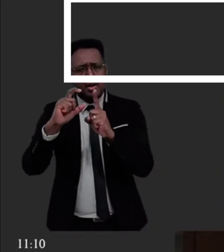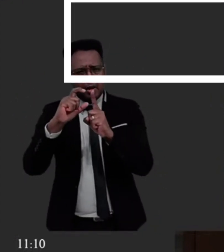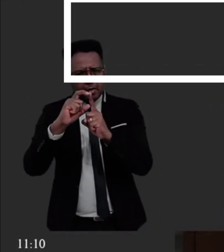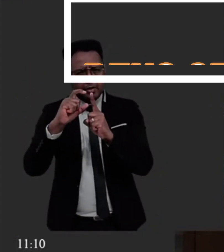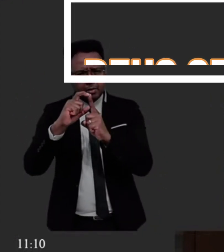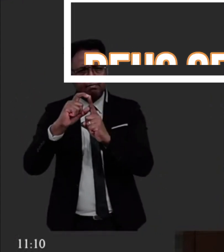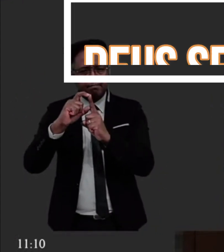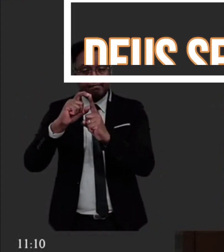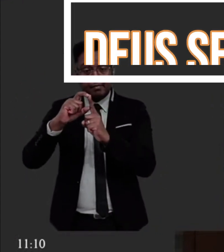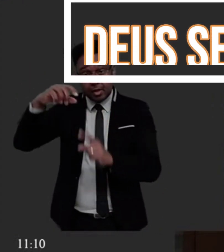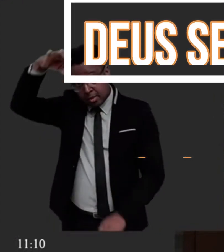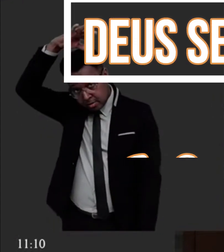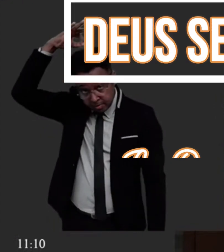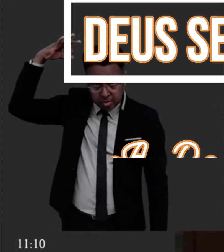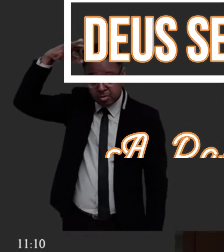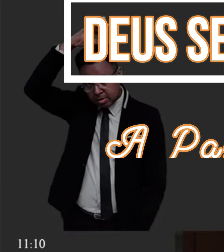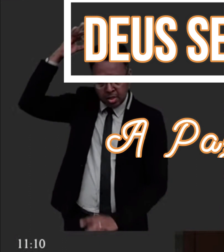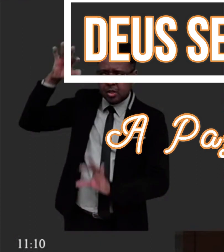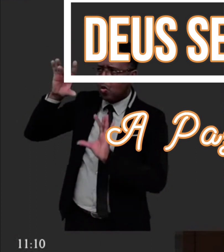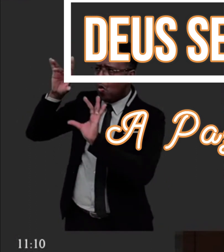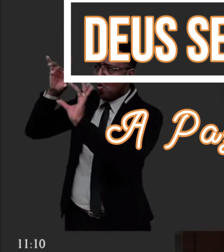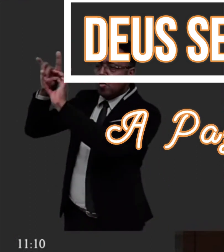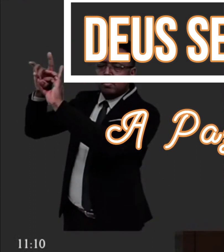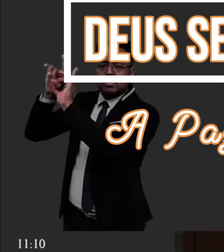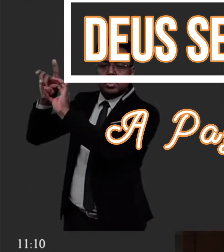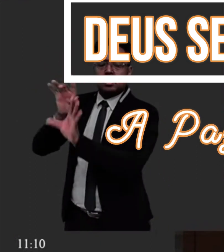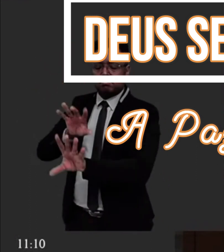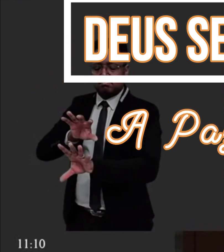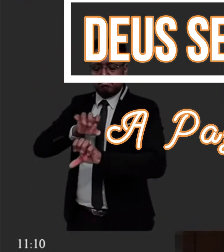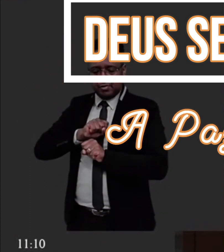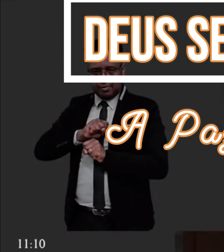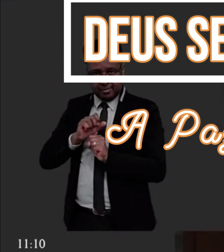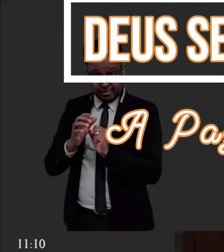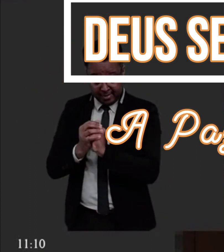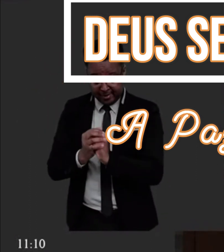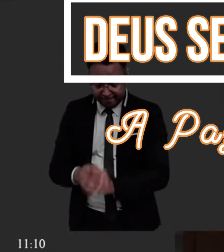e a comunhão do Espírito Santo permaneçam em nossos corações. Amém.